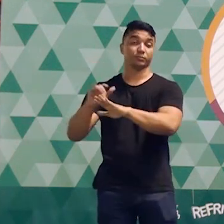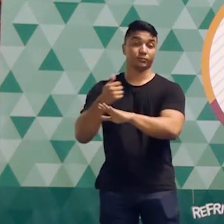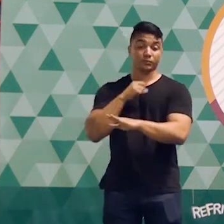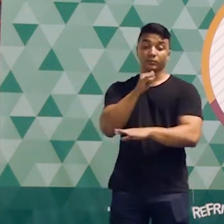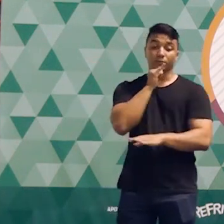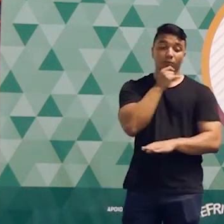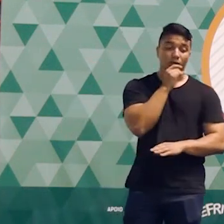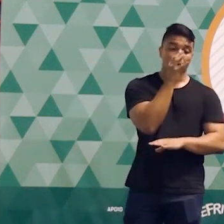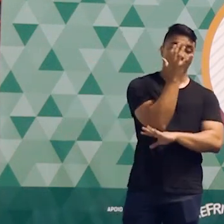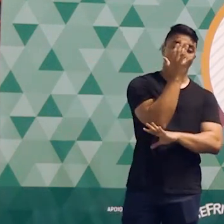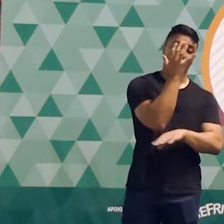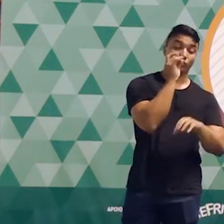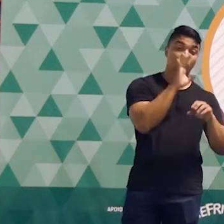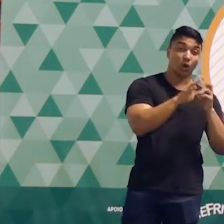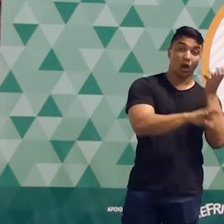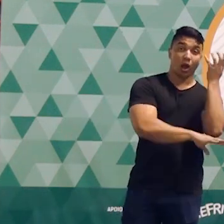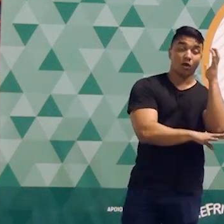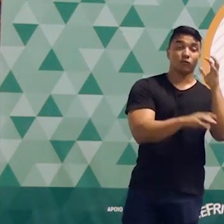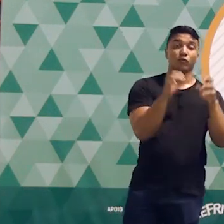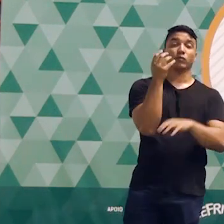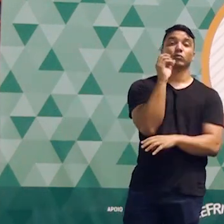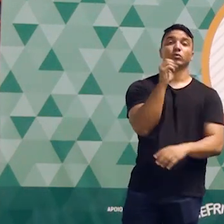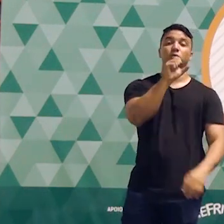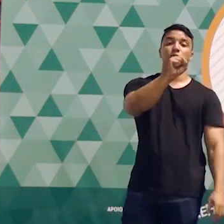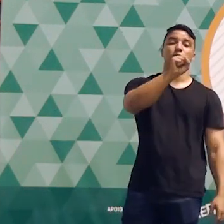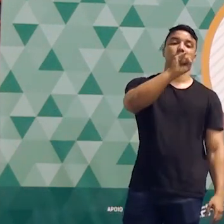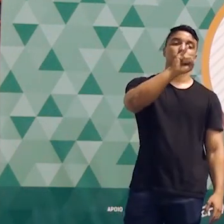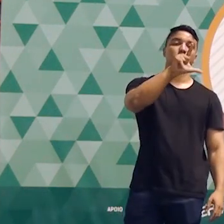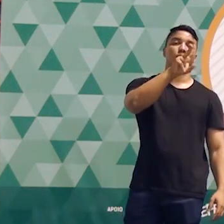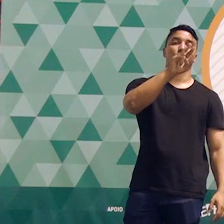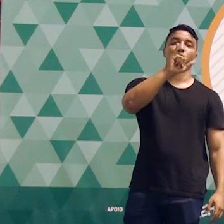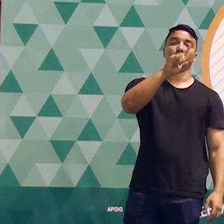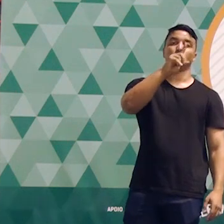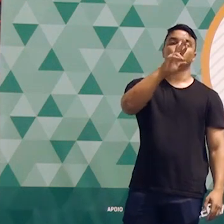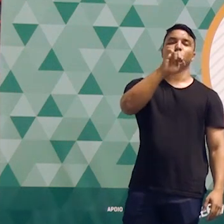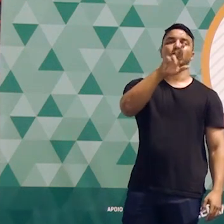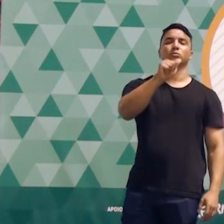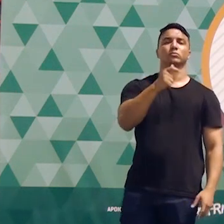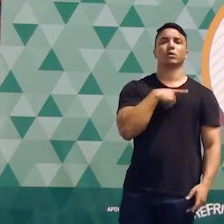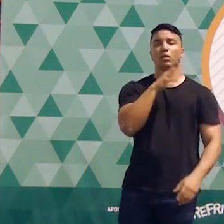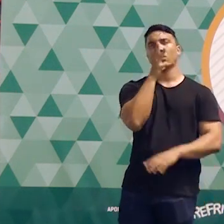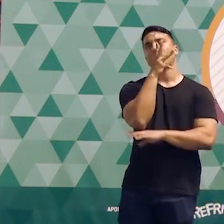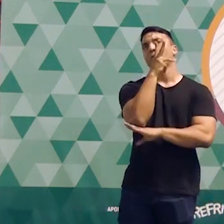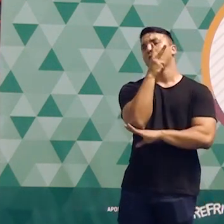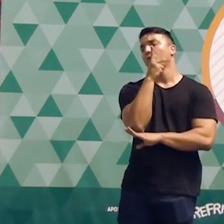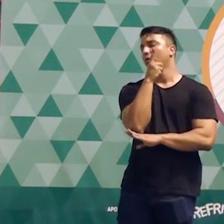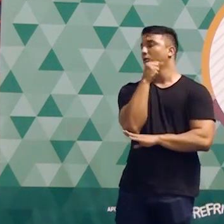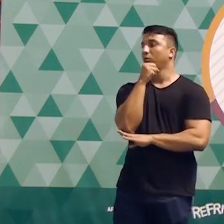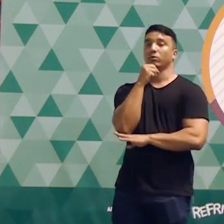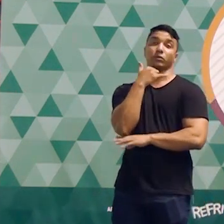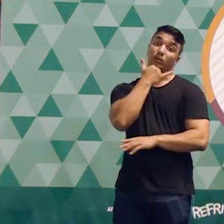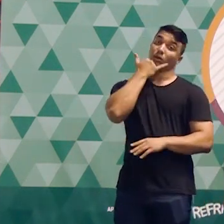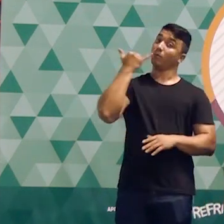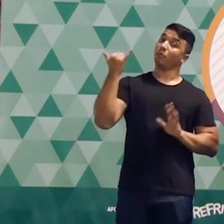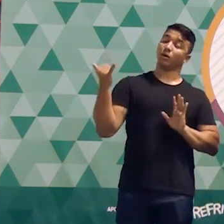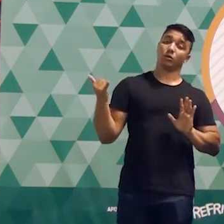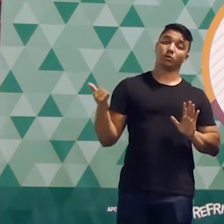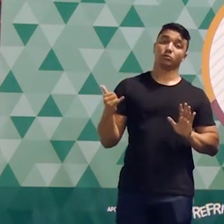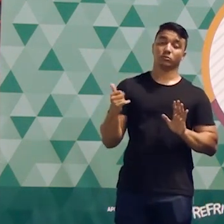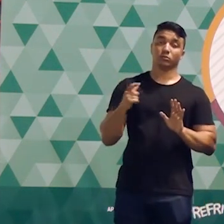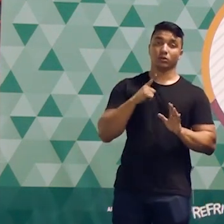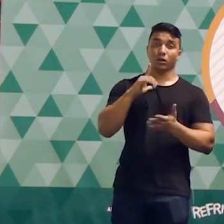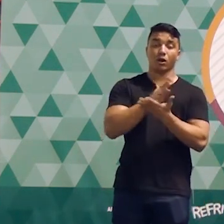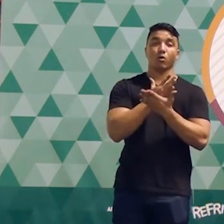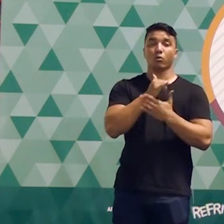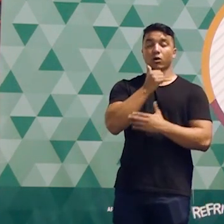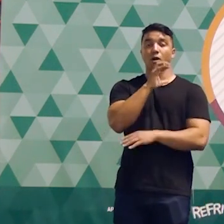plantar árvore, somente árvore, isso é chamado de silvicultura. Mas, professor, a árvore demora demais. Depende da árvore.